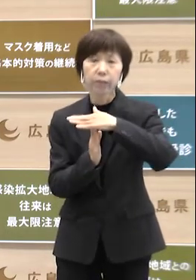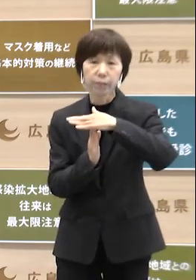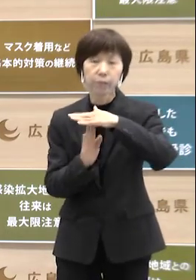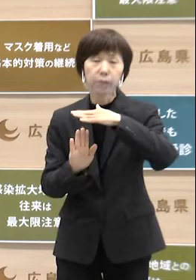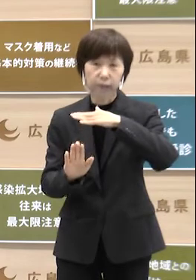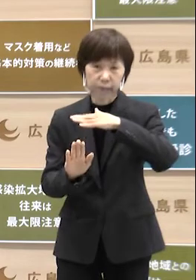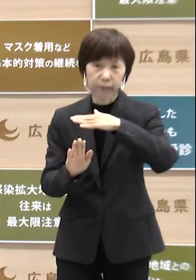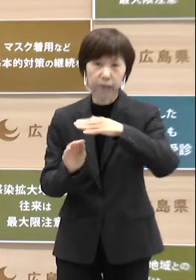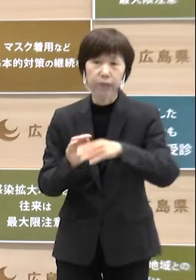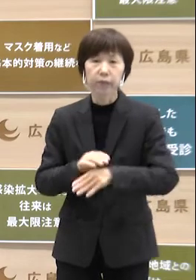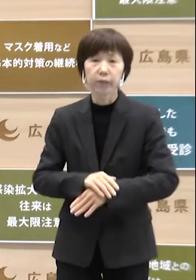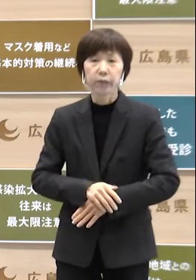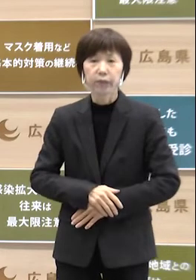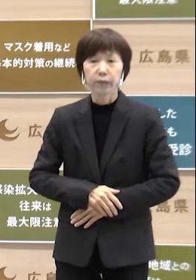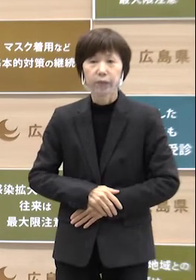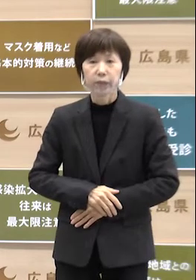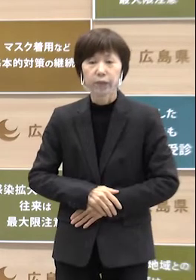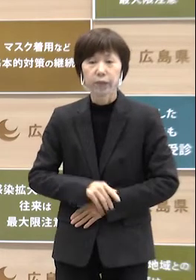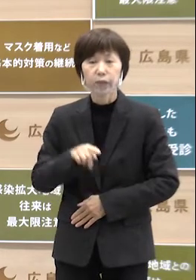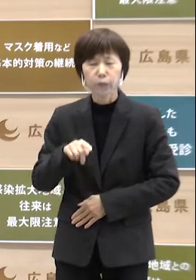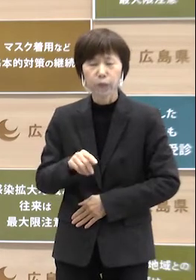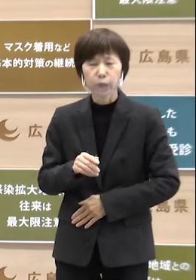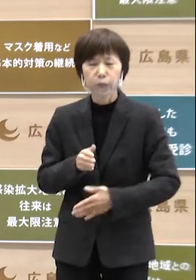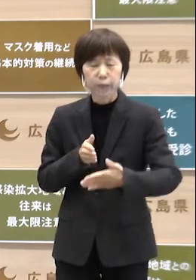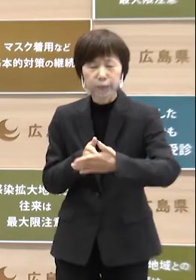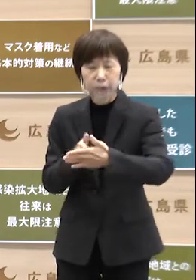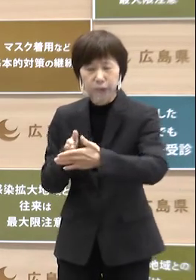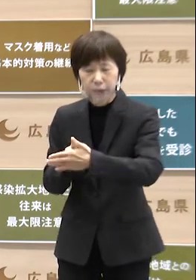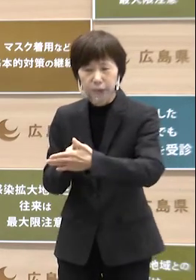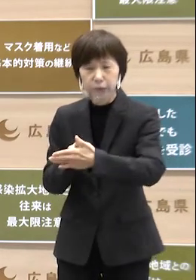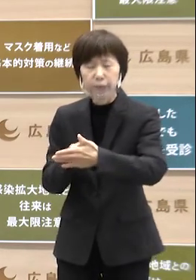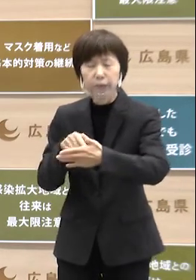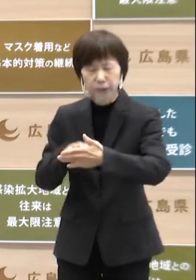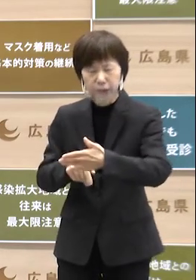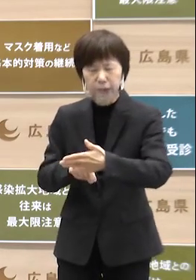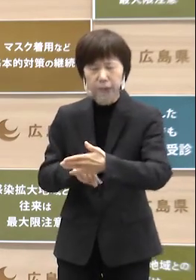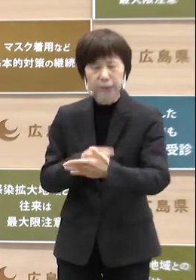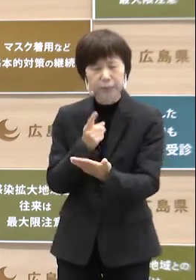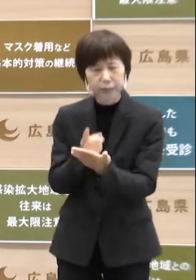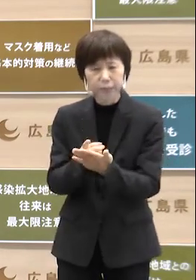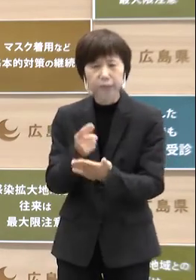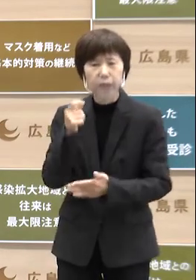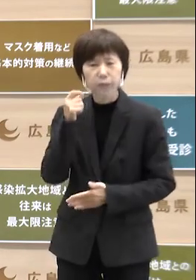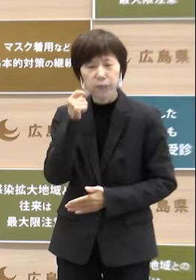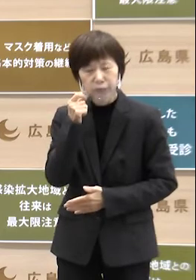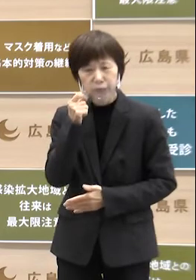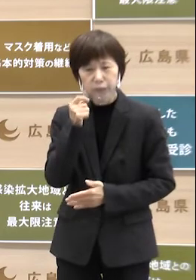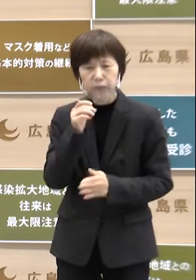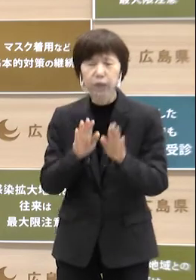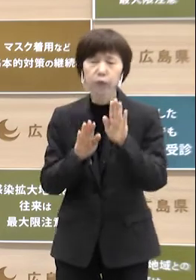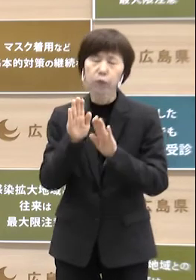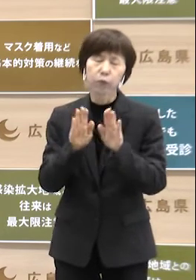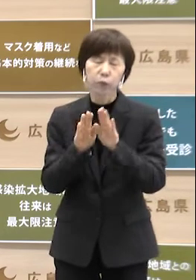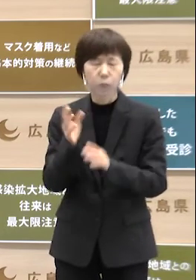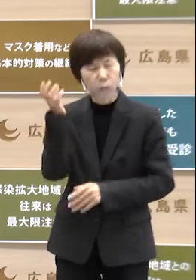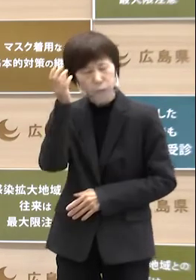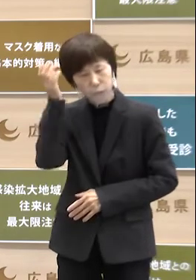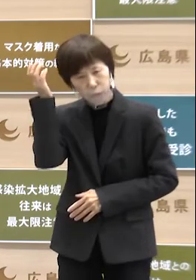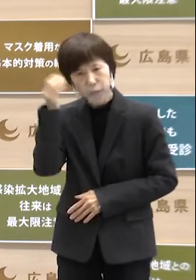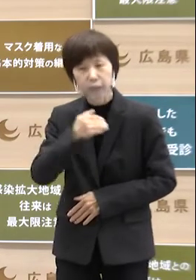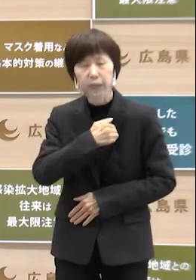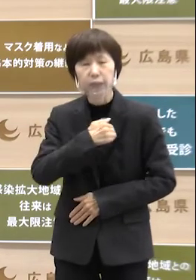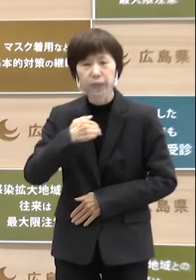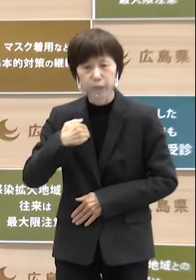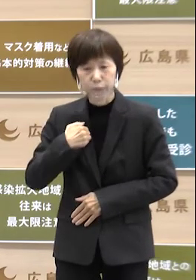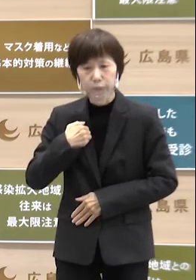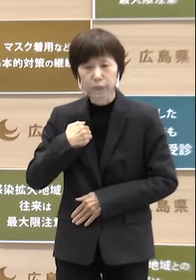けなので、そういうさまざまな制約で参加ができない状況というのも想定はされますので、引き続き